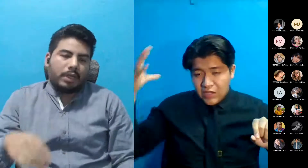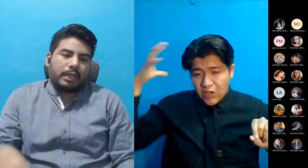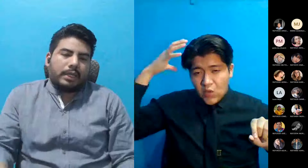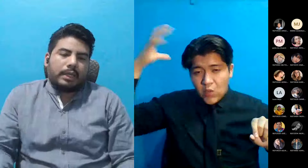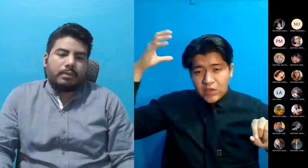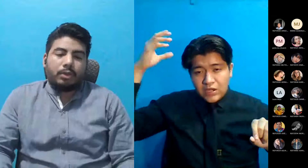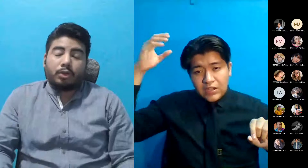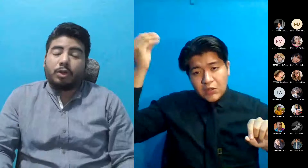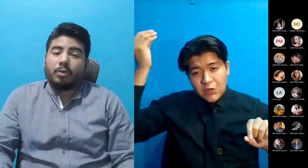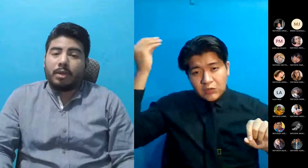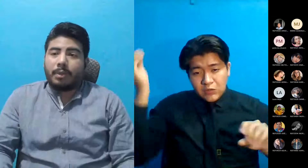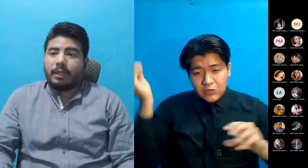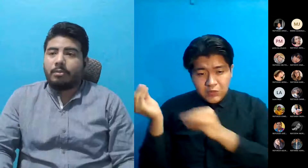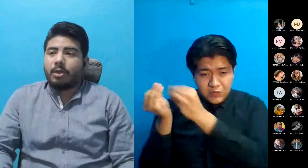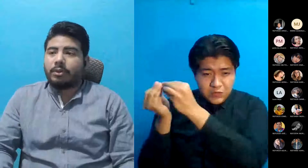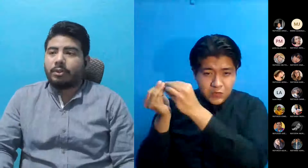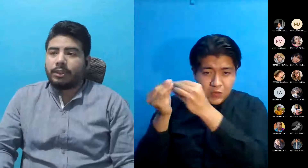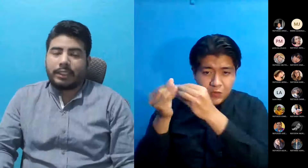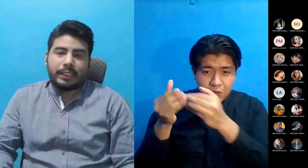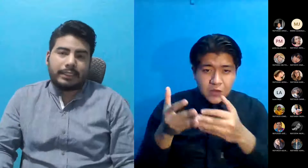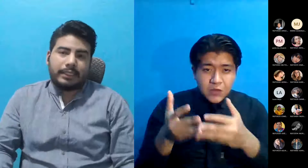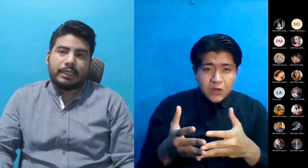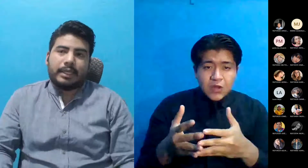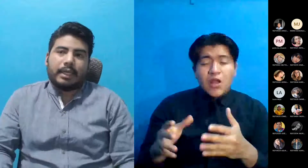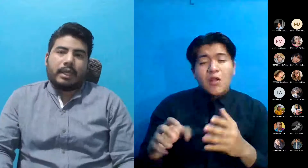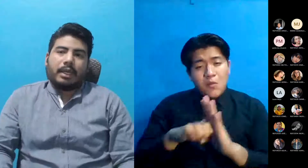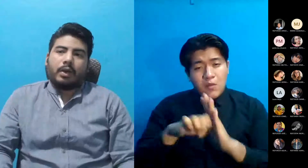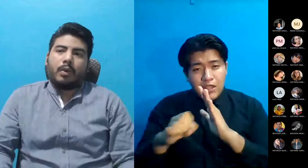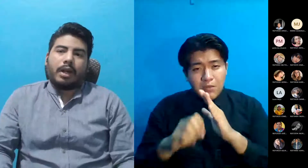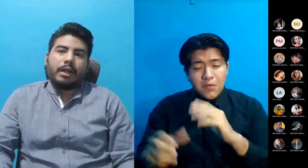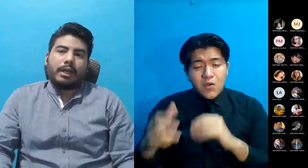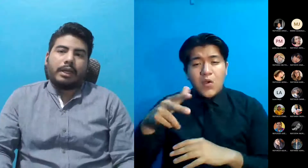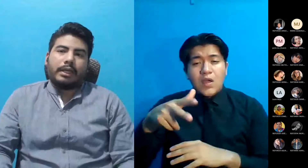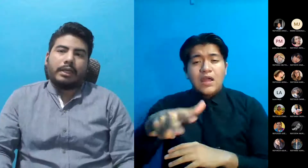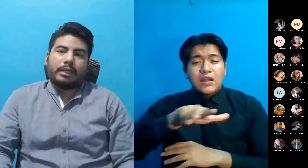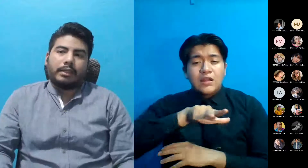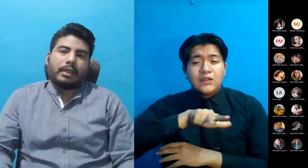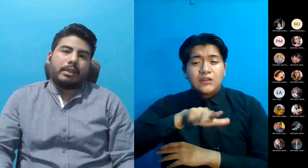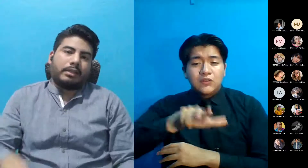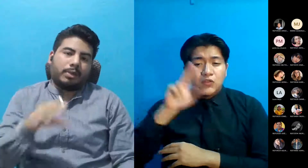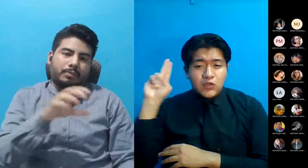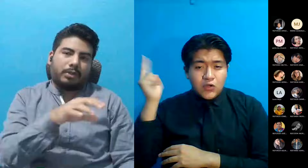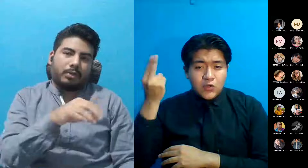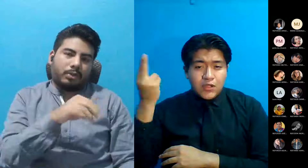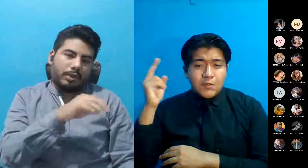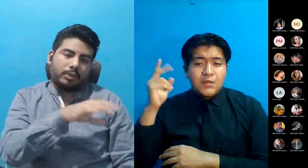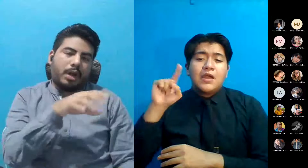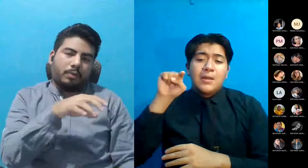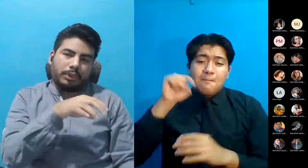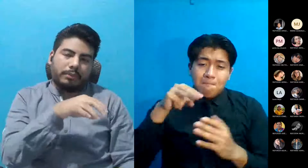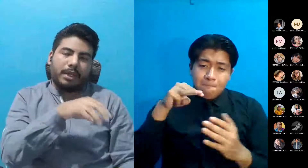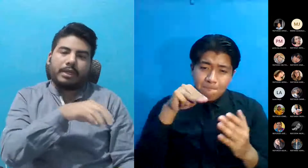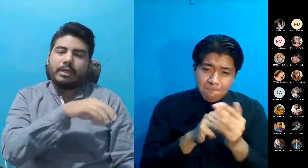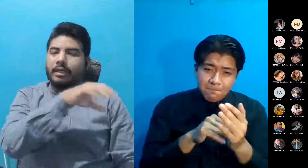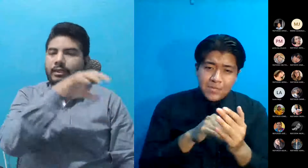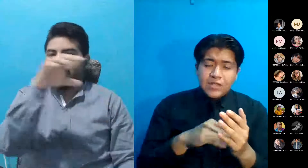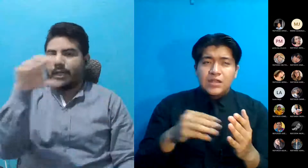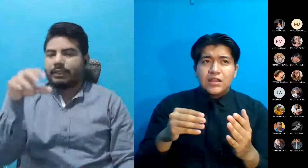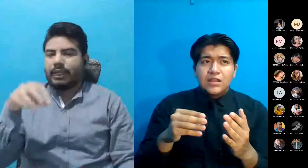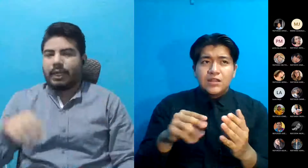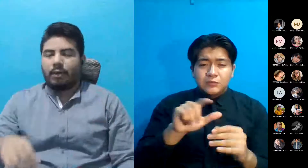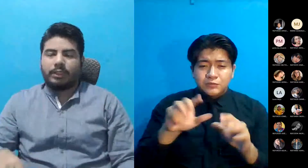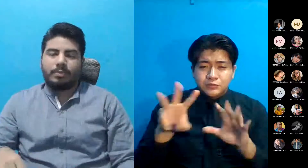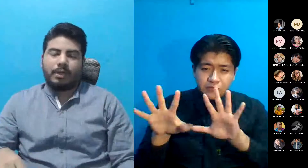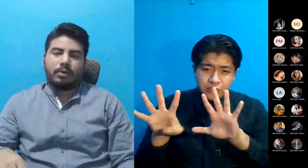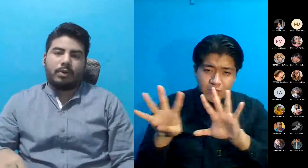un dato, el 18 de noviembre de 1967, el cual de un aspecto de una escuela municipal